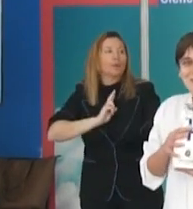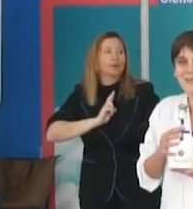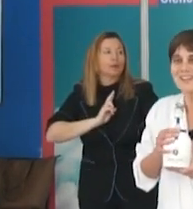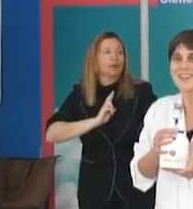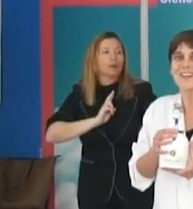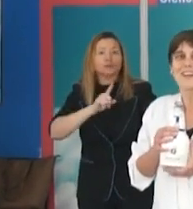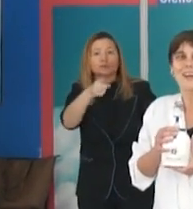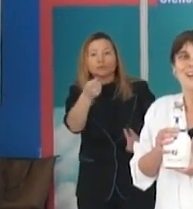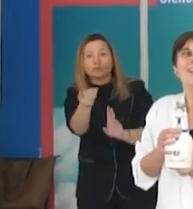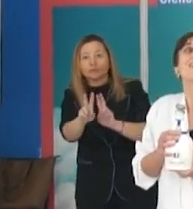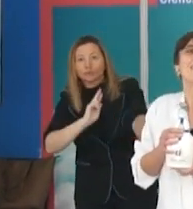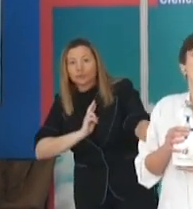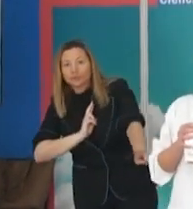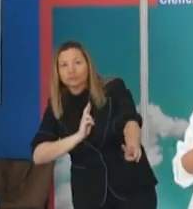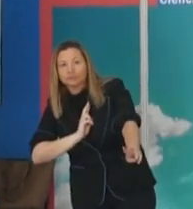¿Tú no te animas?